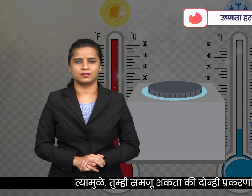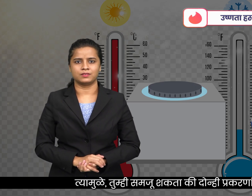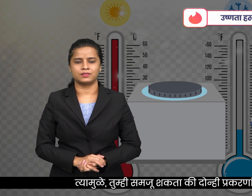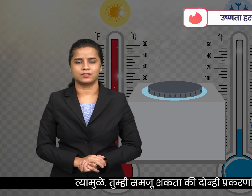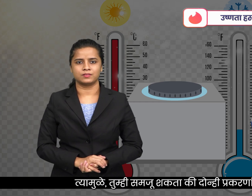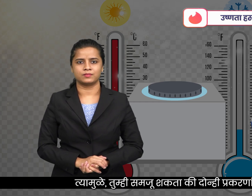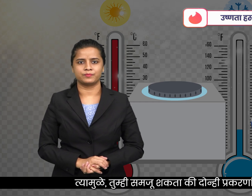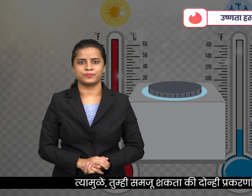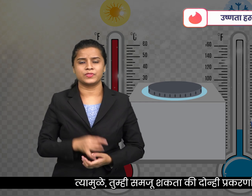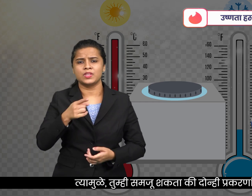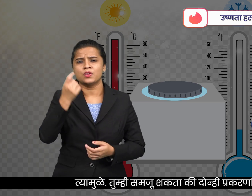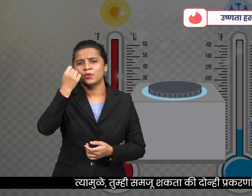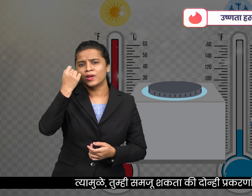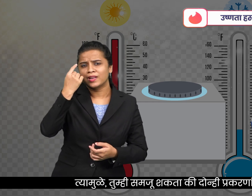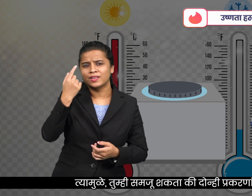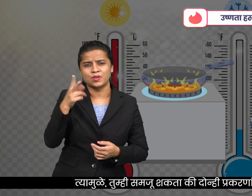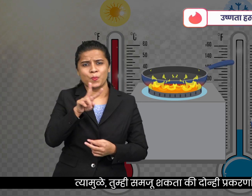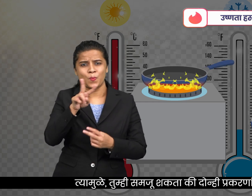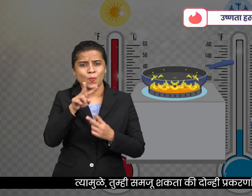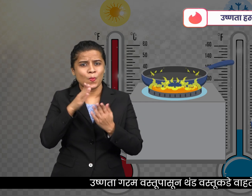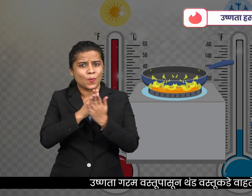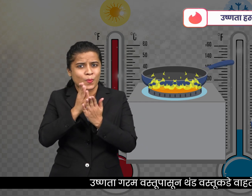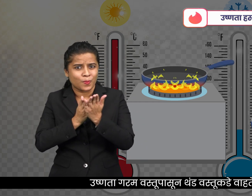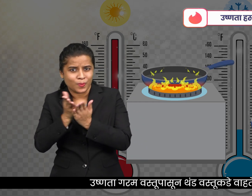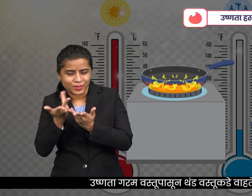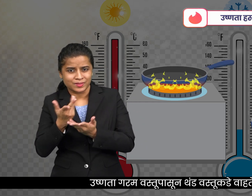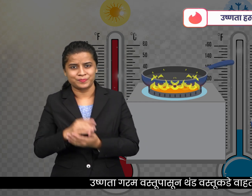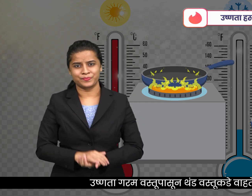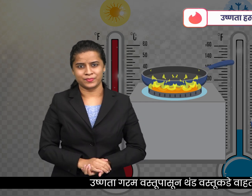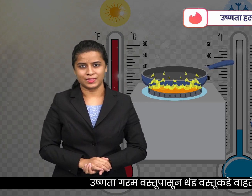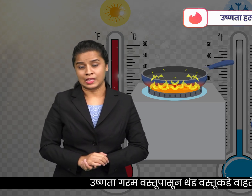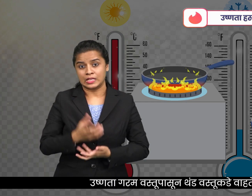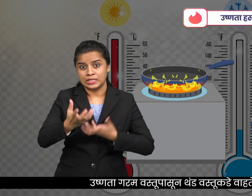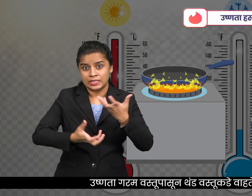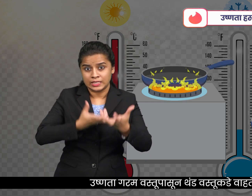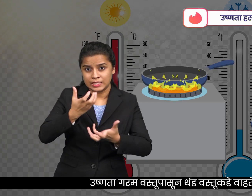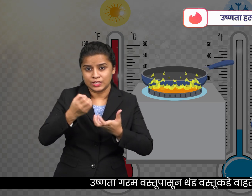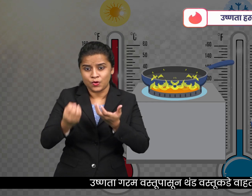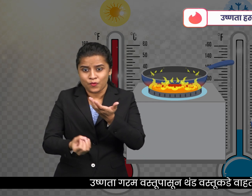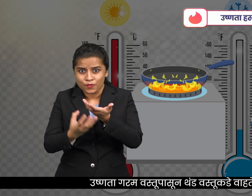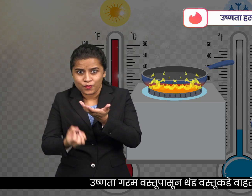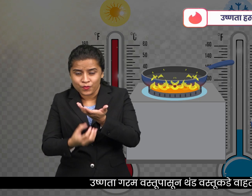त्यामुळे तुम्ही समजू शकता की दोन्ही प्रकारांमध्ये उष्णता गरम वस्तूंपासून थंड वस्तूकडे वाहते.